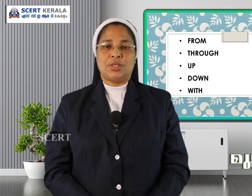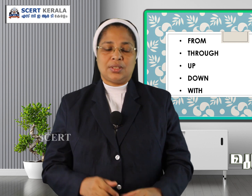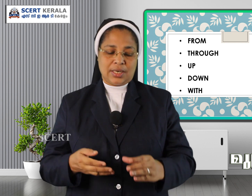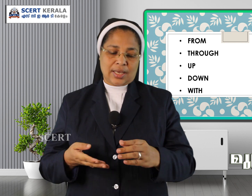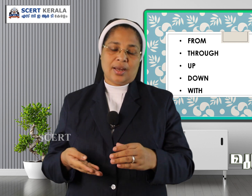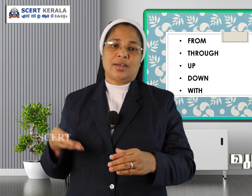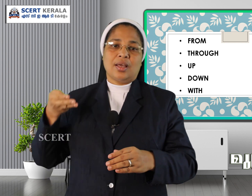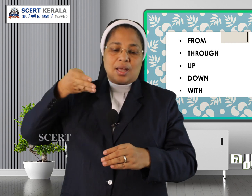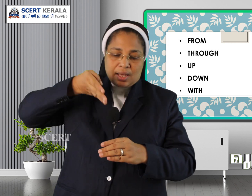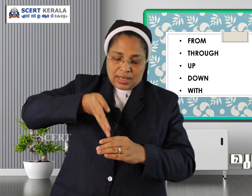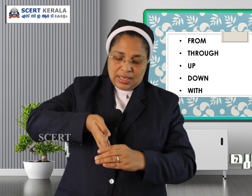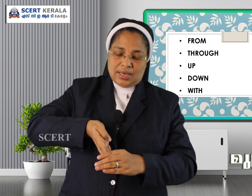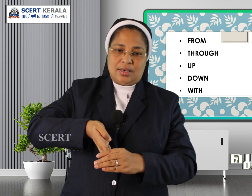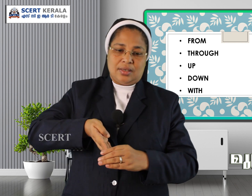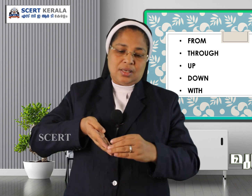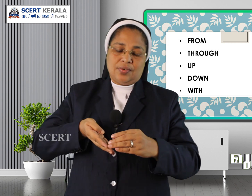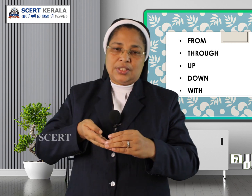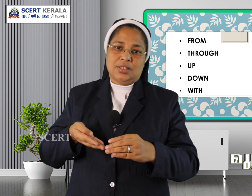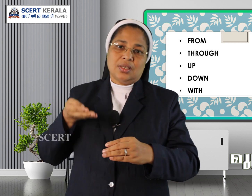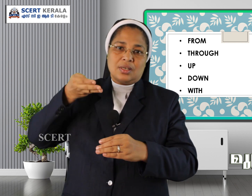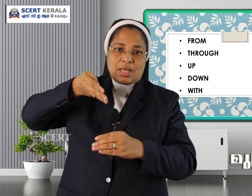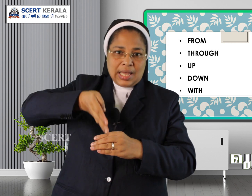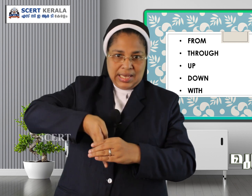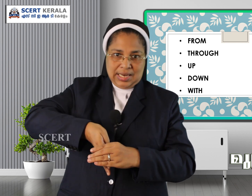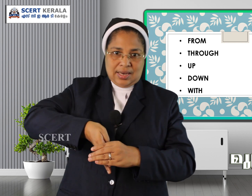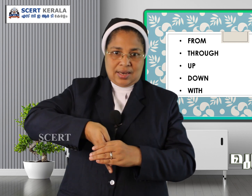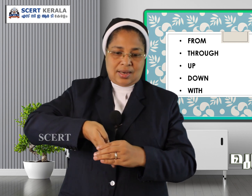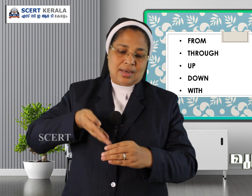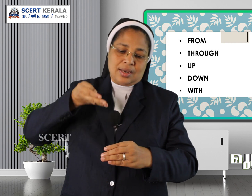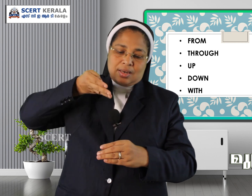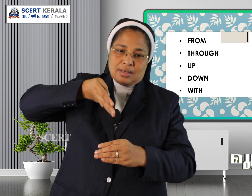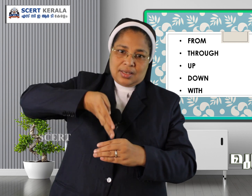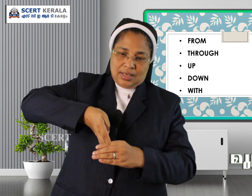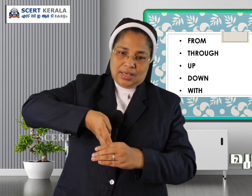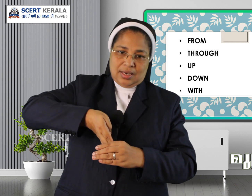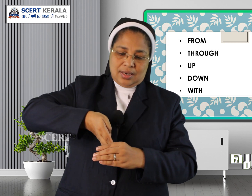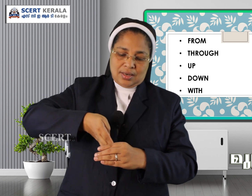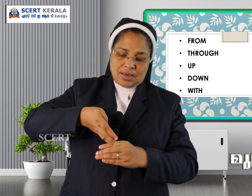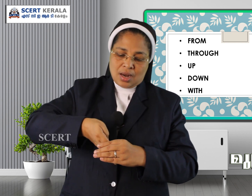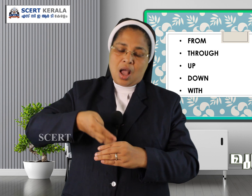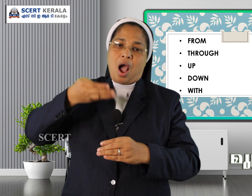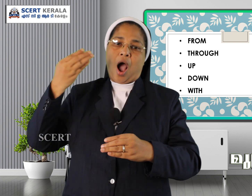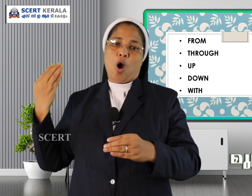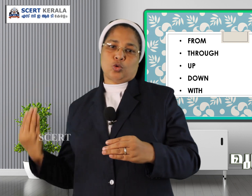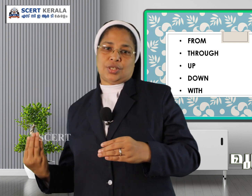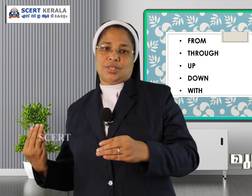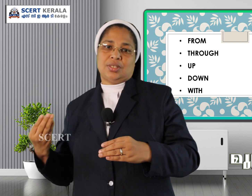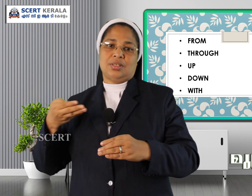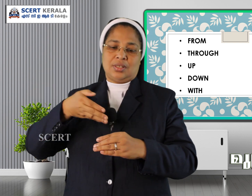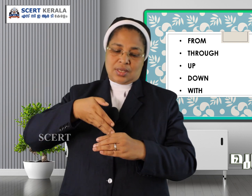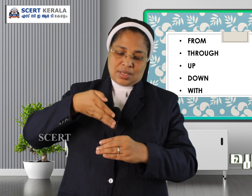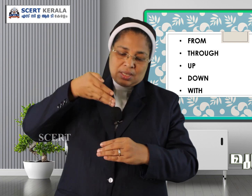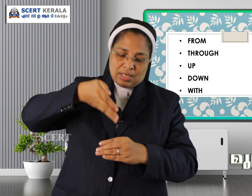എന്ന് കാണിക്കാനായിട്ട് in ഇങ്ങനെ വെച്ചിട്ട് in in out